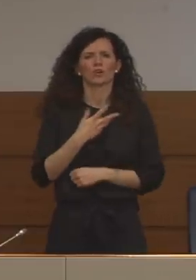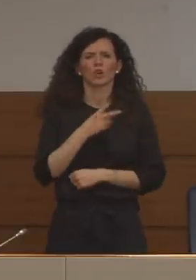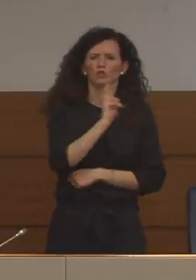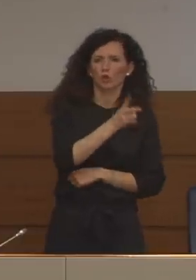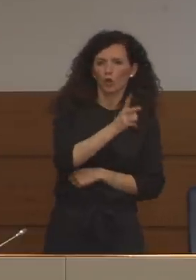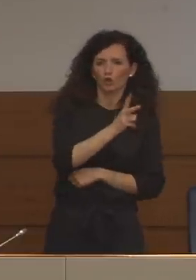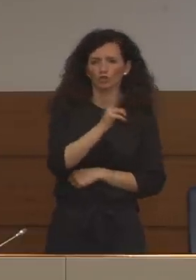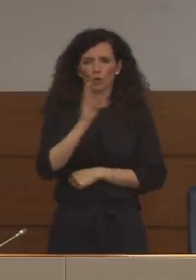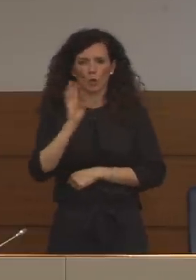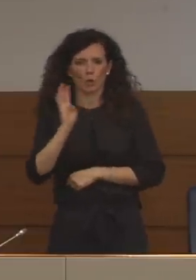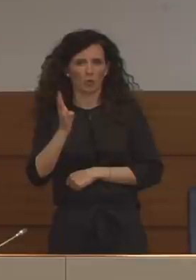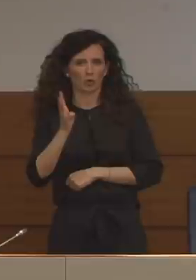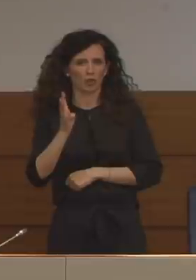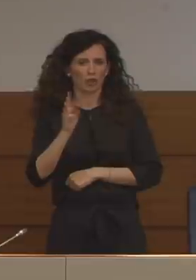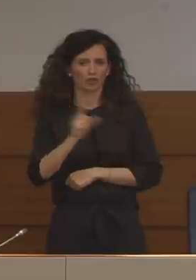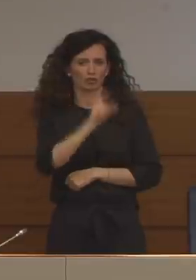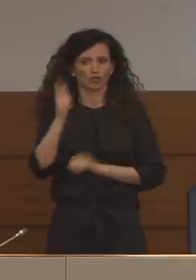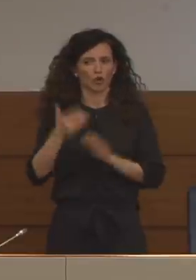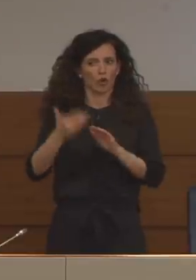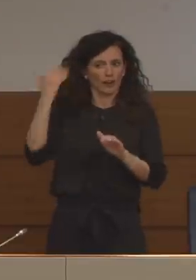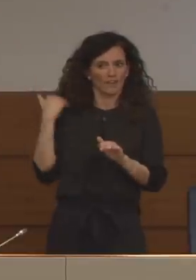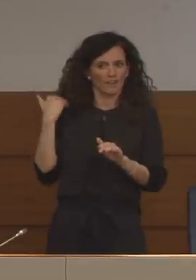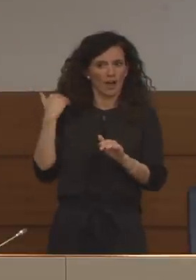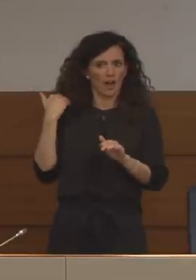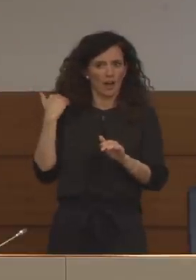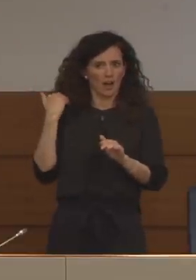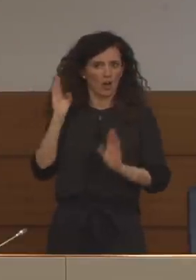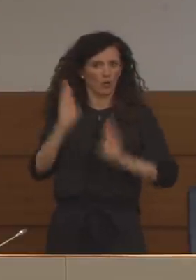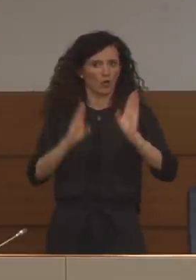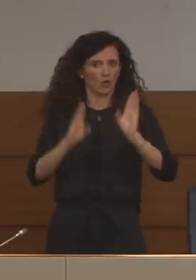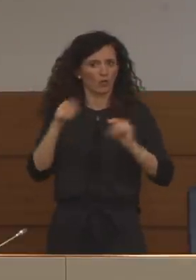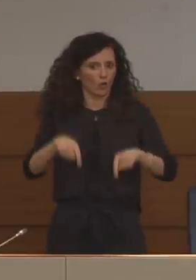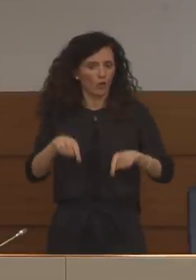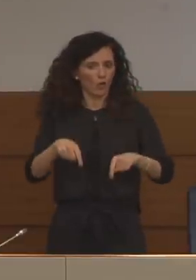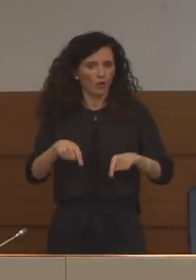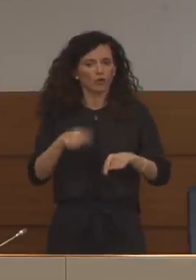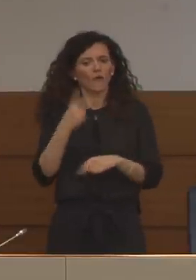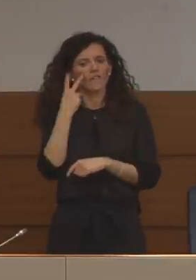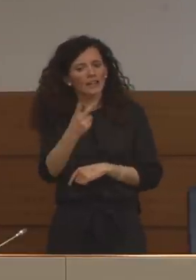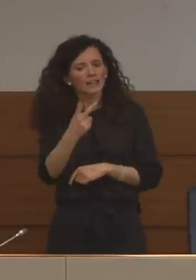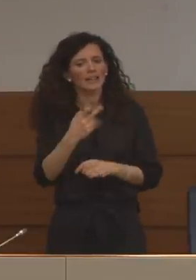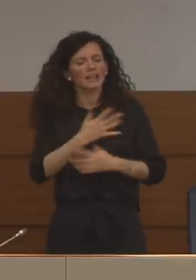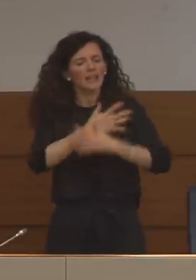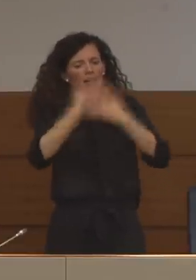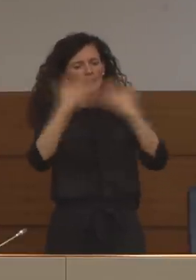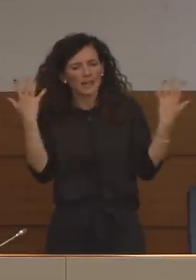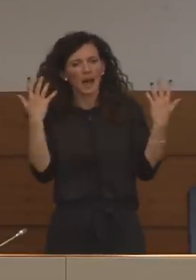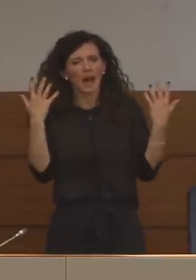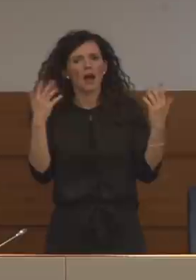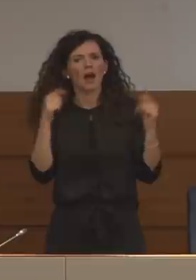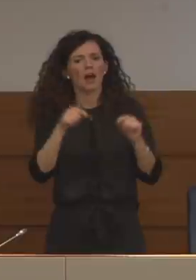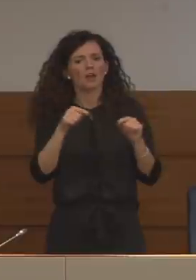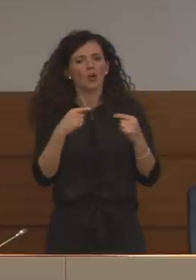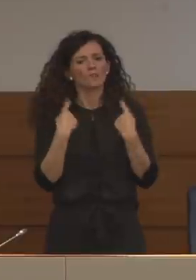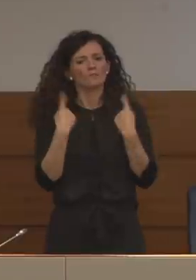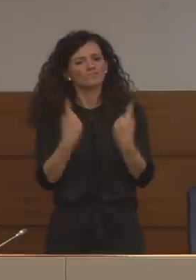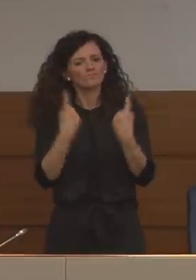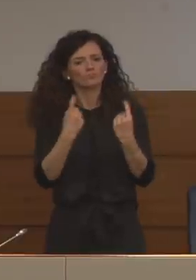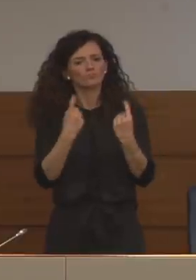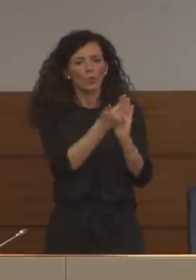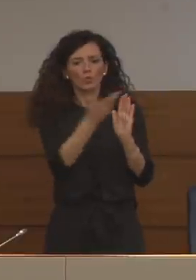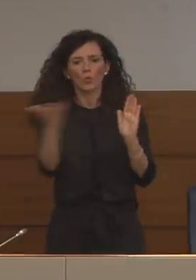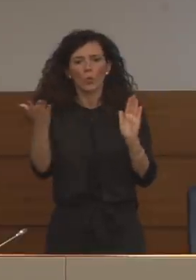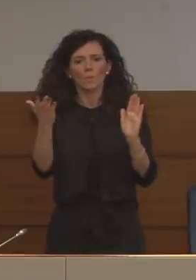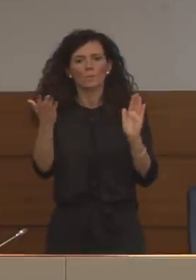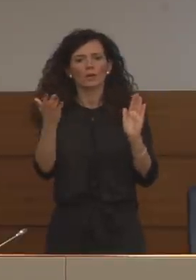giorni fa per vedere compiutamente in termini di riduzione del numero dei